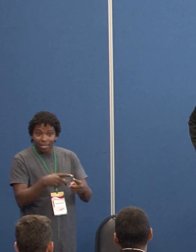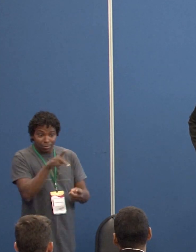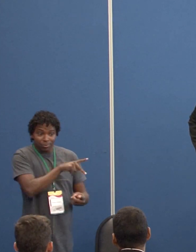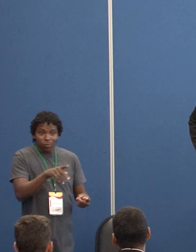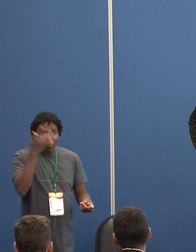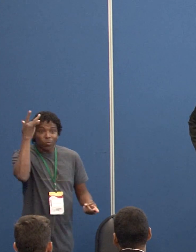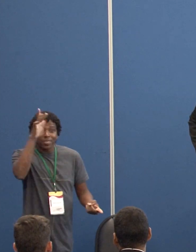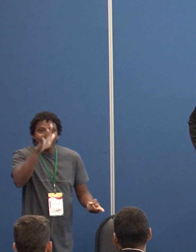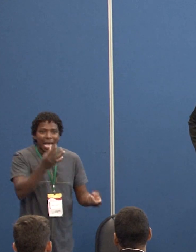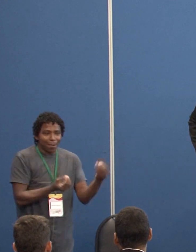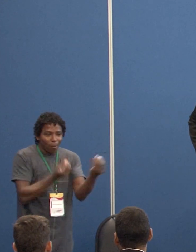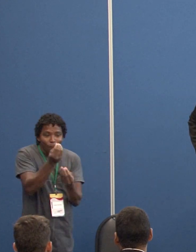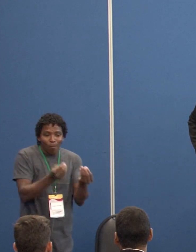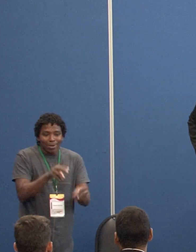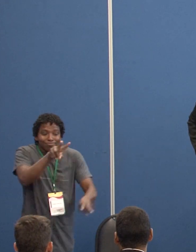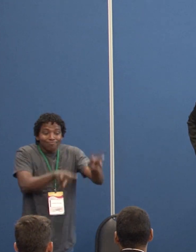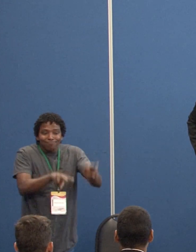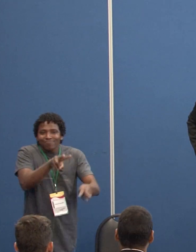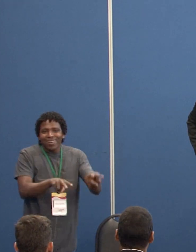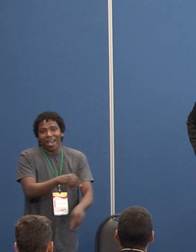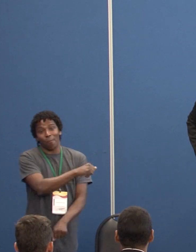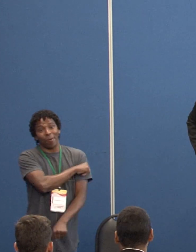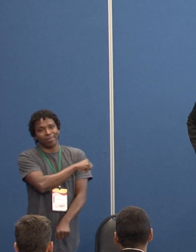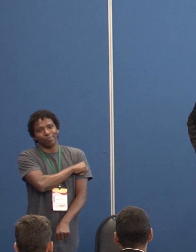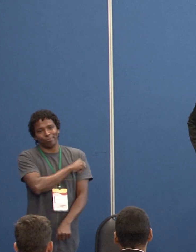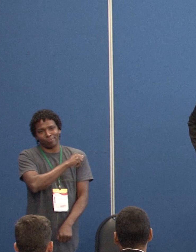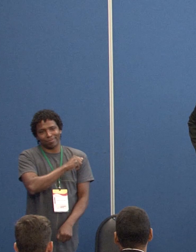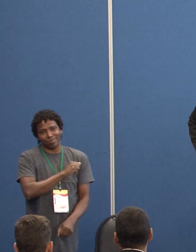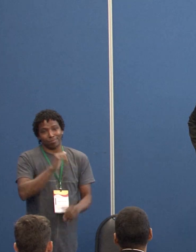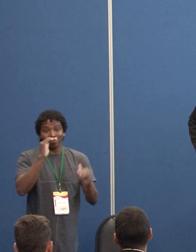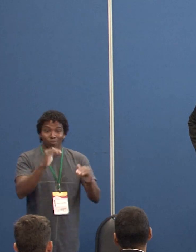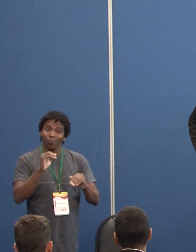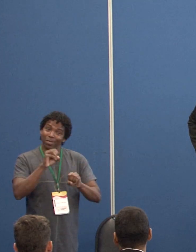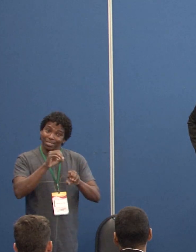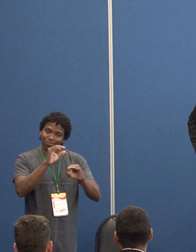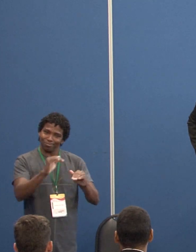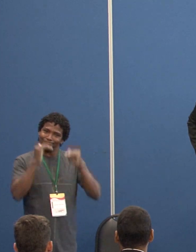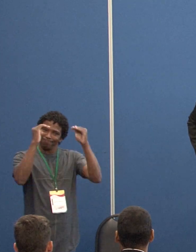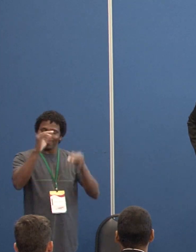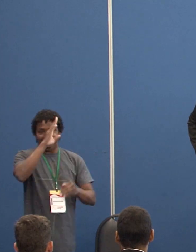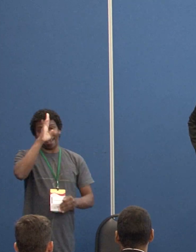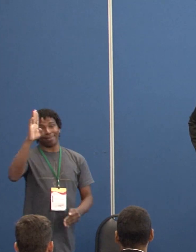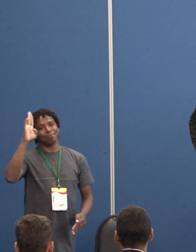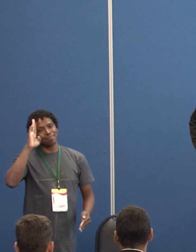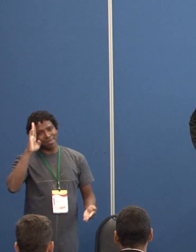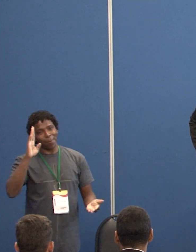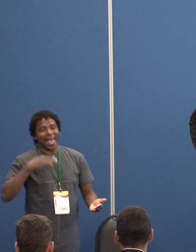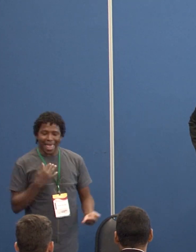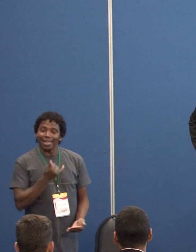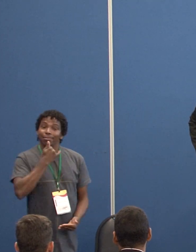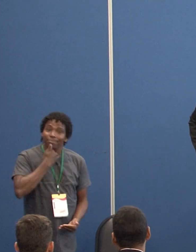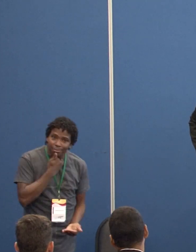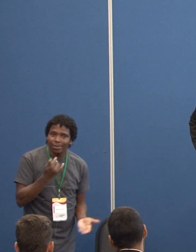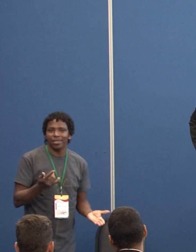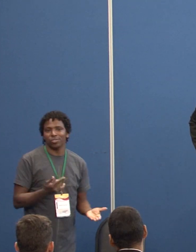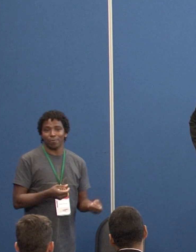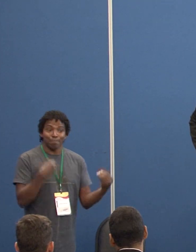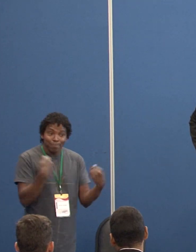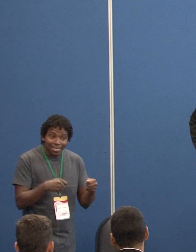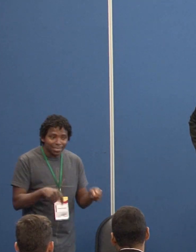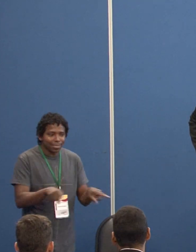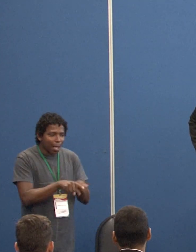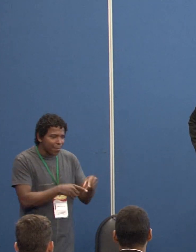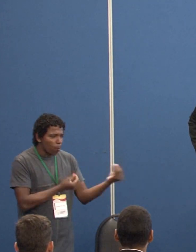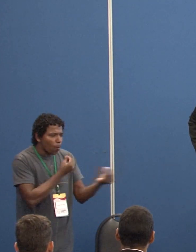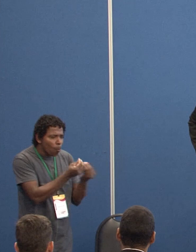E tem muitos surdos, né, que ficam, não têm sucesso nessas etapas educacionais por causa disso